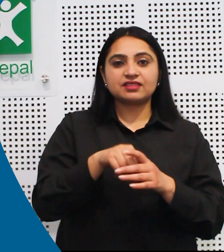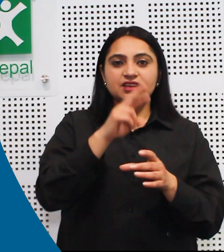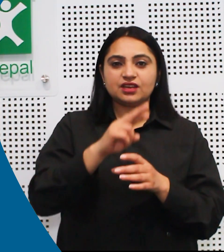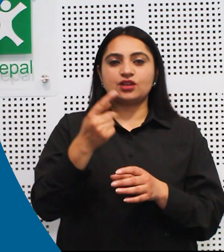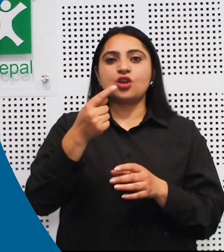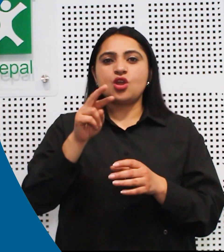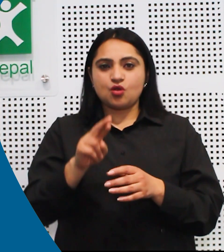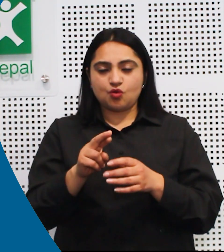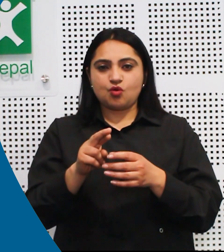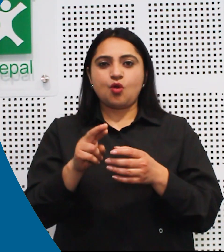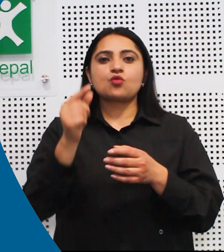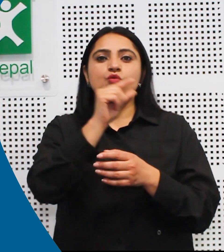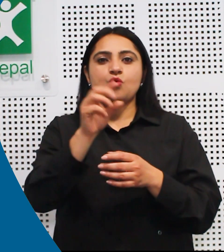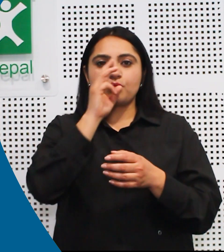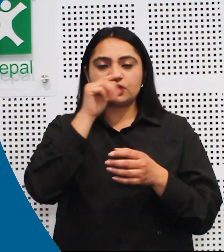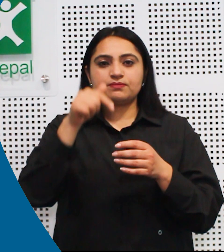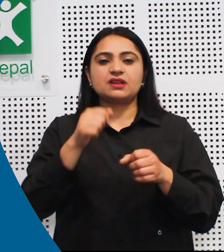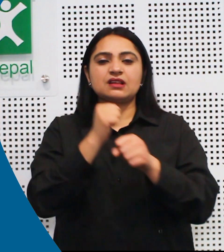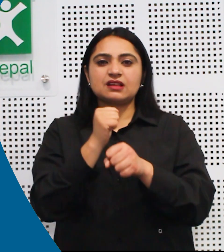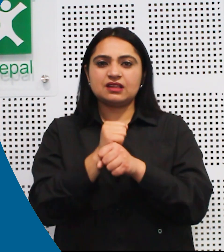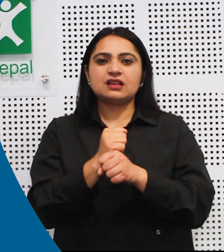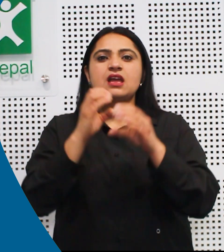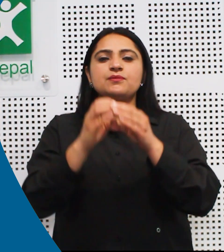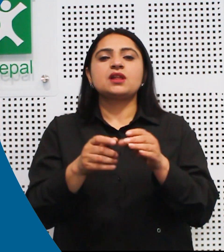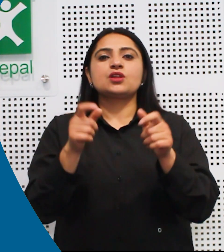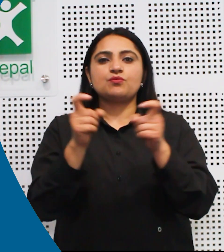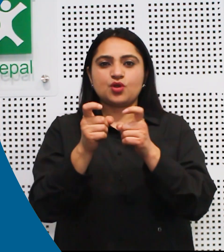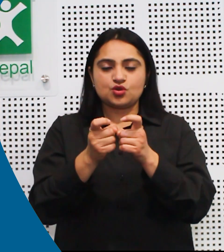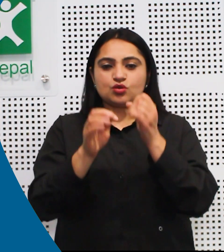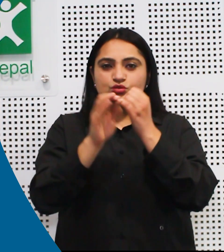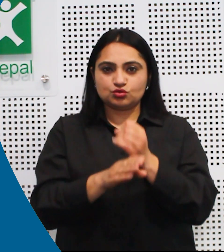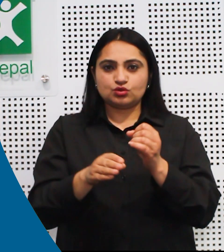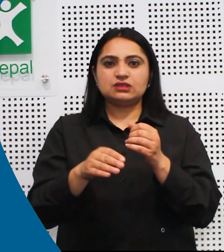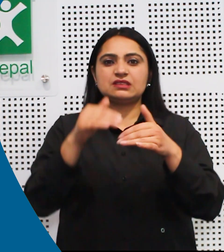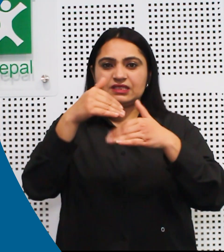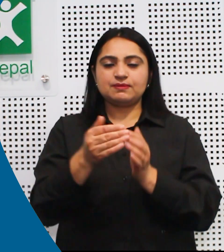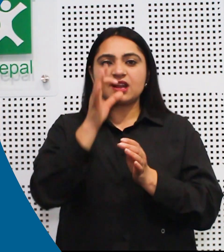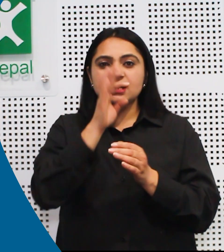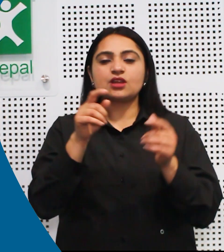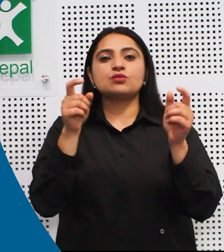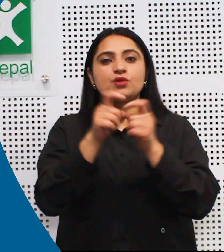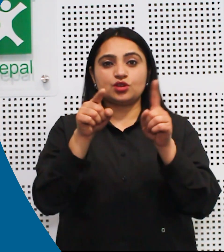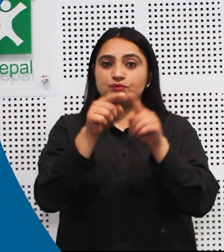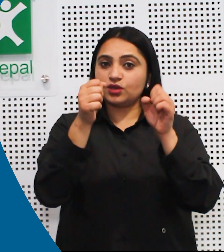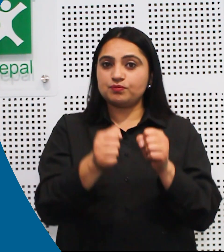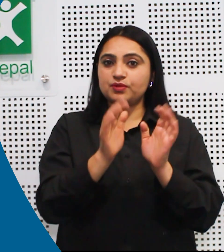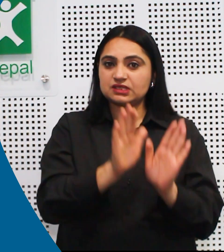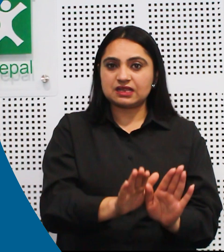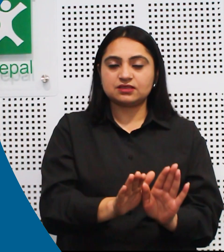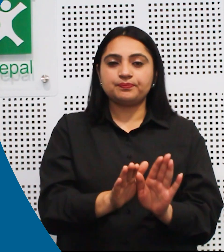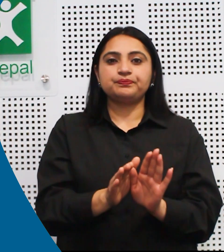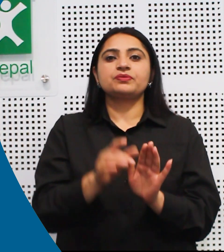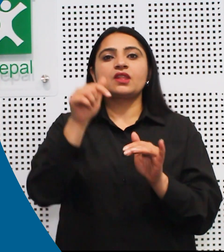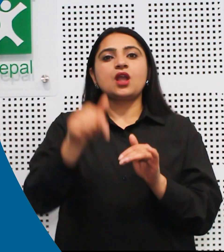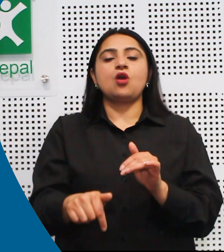राजस्वको प्रक्षेपणका विषयहरू यसमा कार्यपालिकाको बैठक, स्रोत सीमा निर्धारणको पनि बैठक बसेर हाम्रो चाहिँ एक किसिमको प्रक्षेपण भएको छ। यसलाई चाहिँ विशेष गरी हामीले